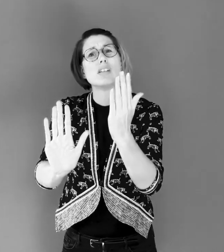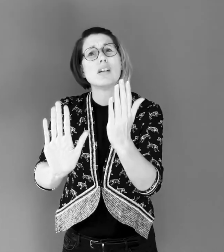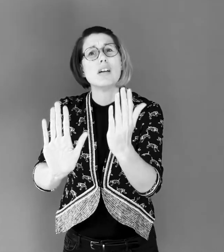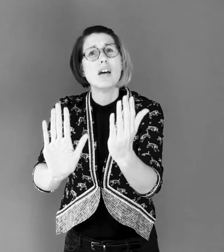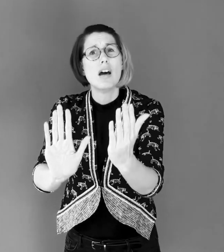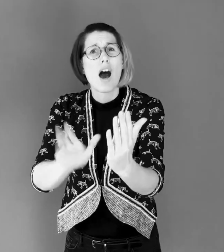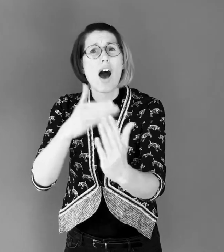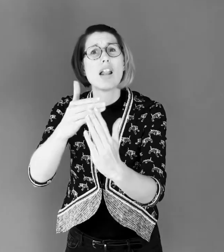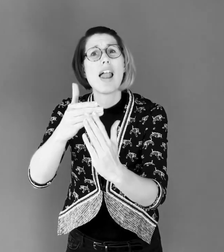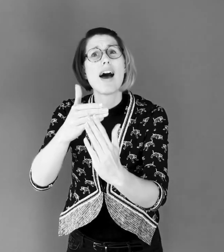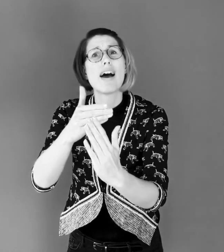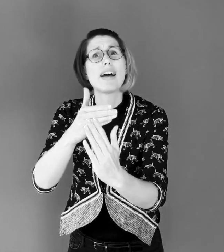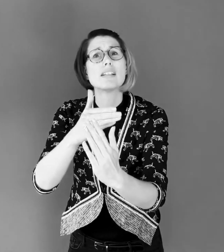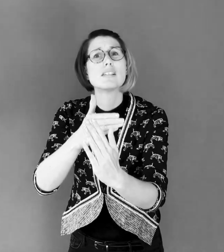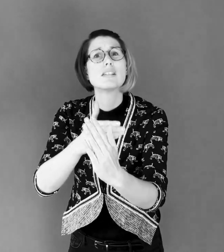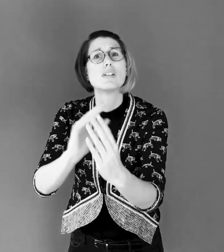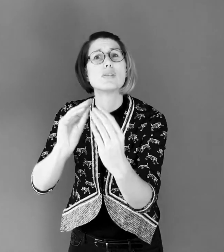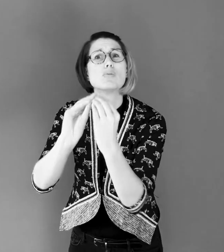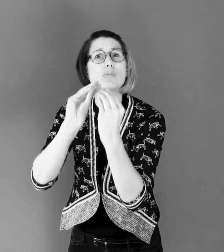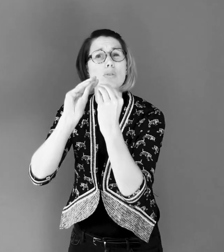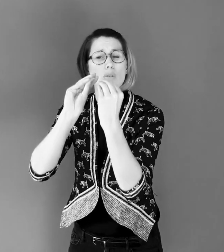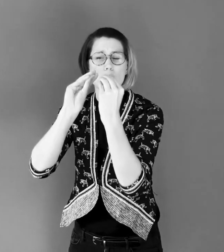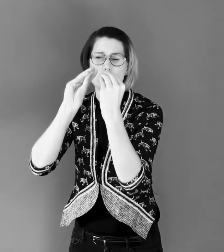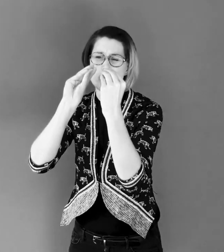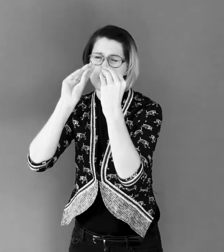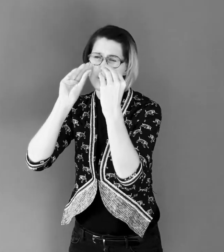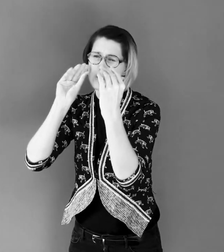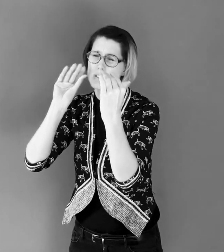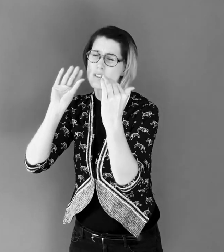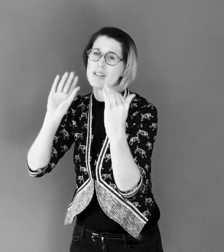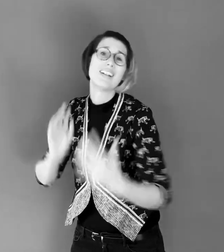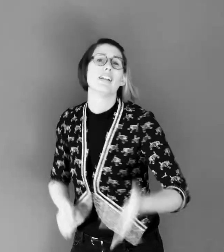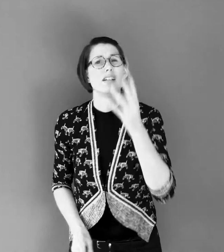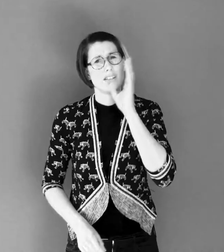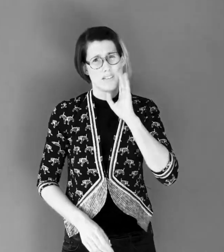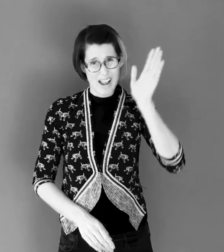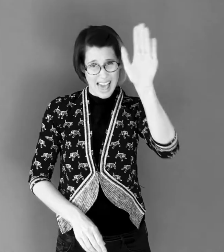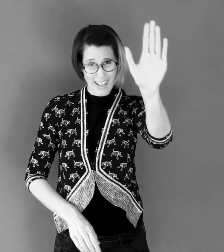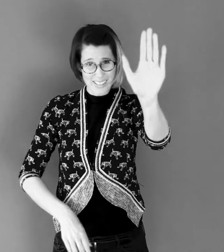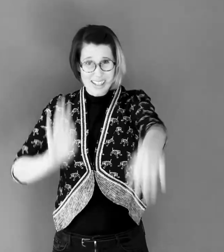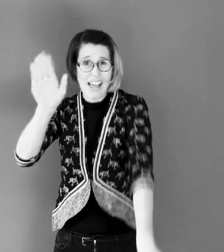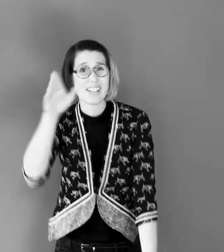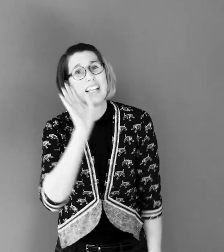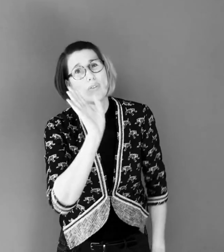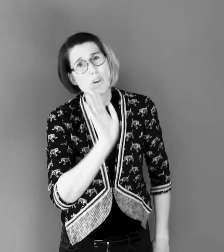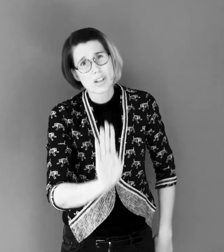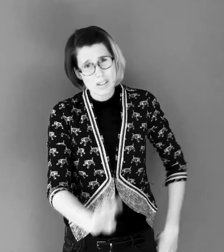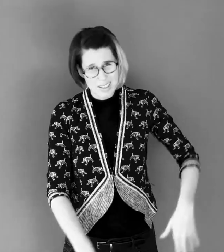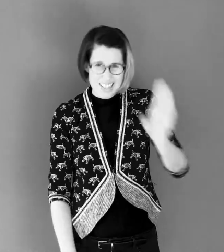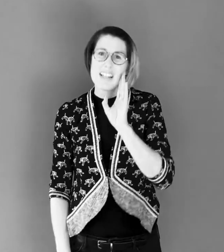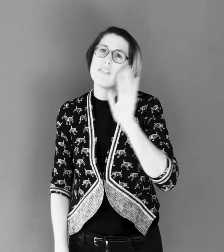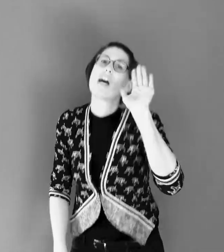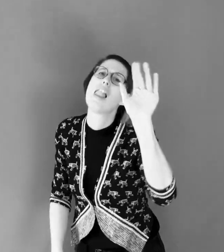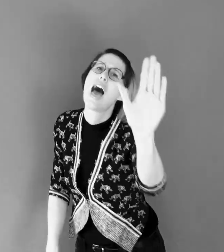allerlaatste zoen. Liever later, later liever. Liever